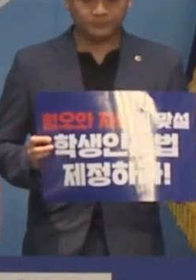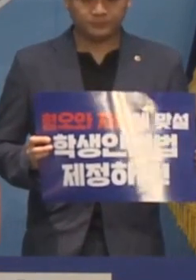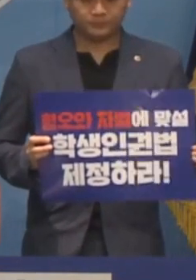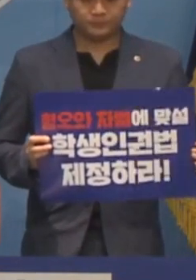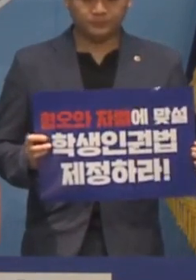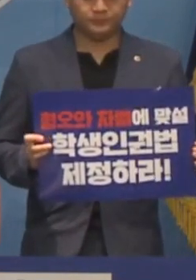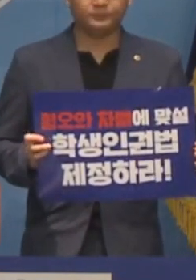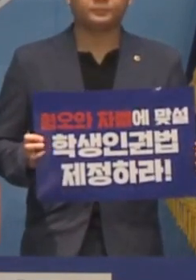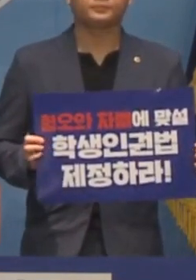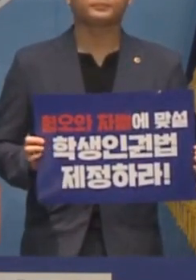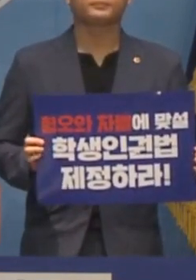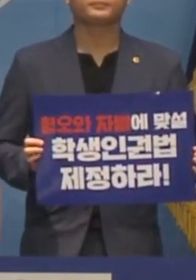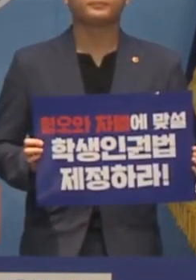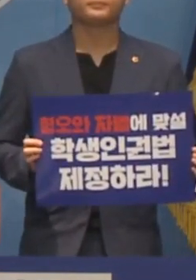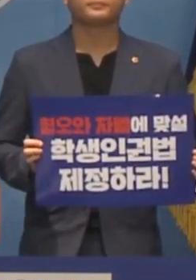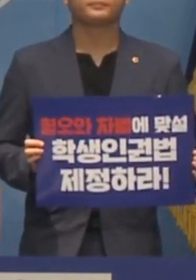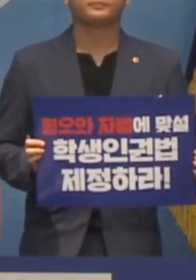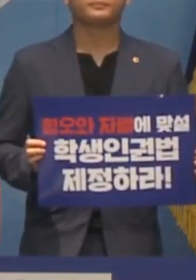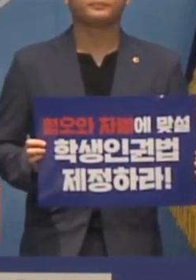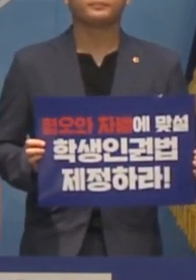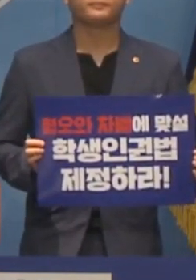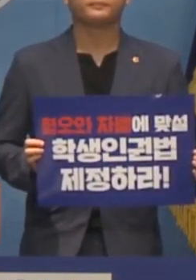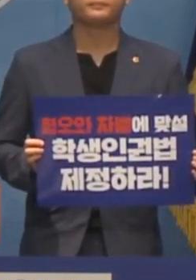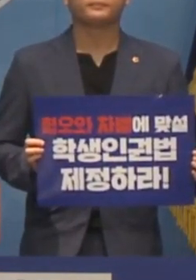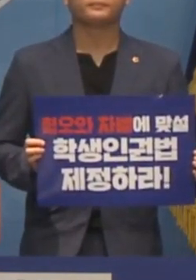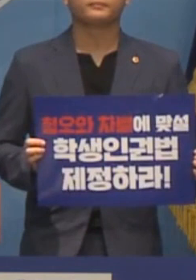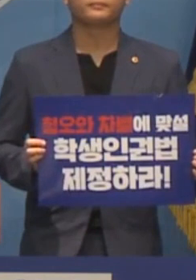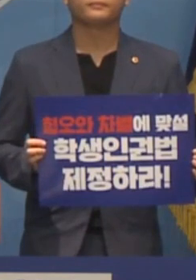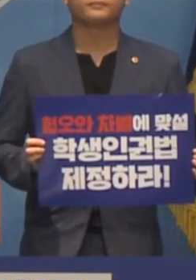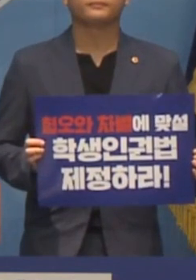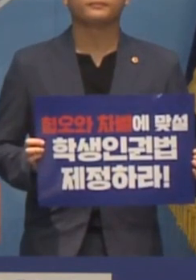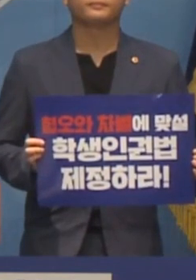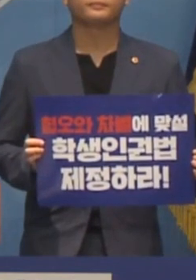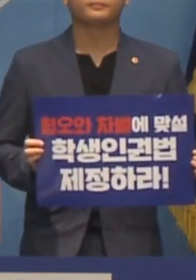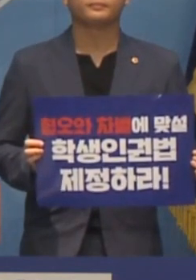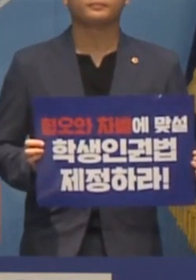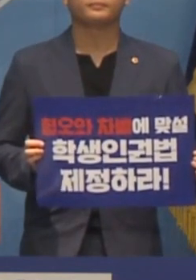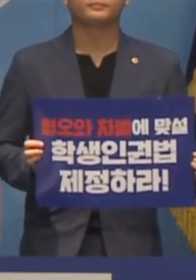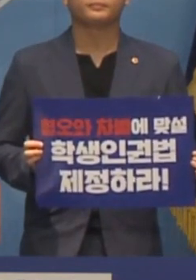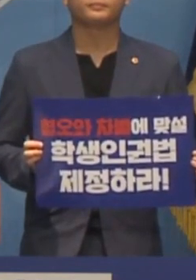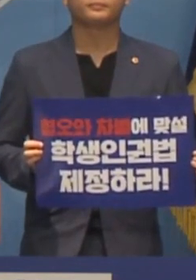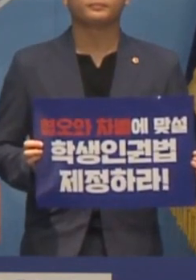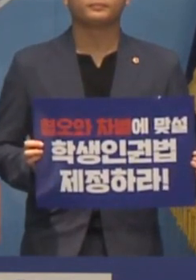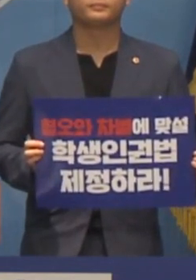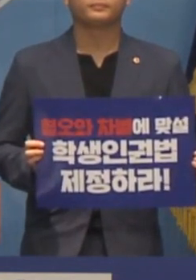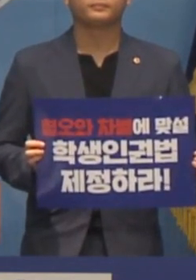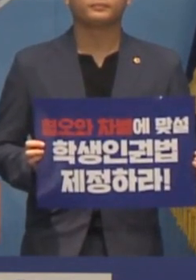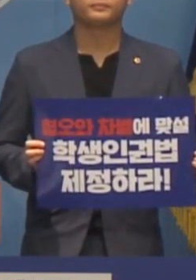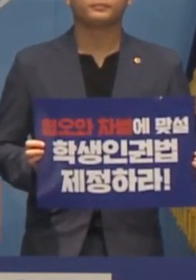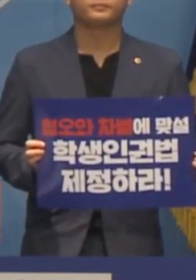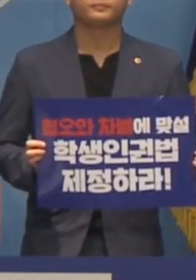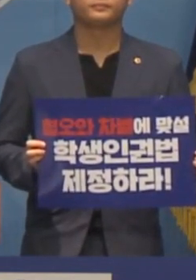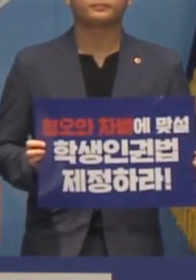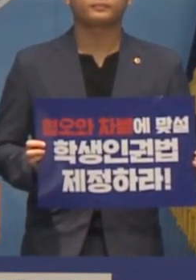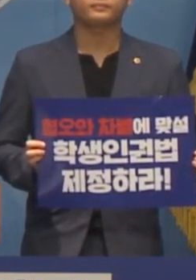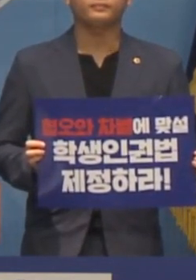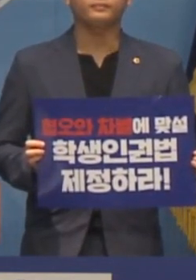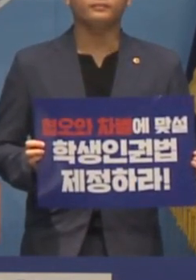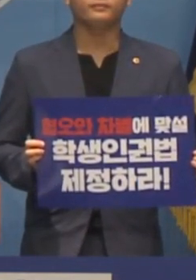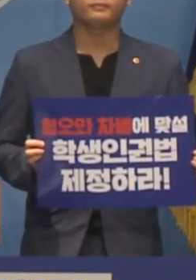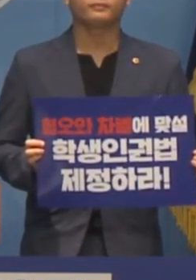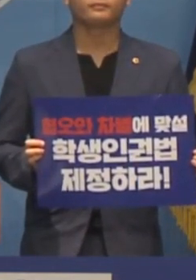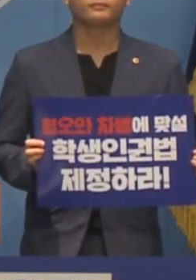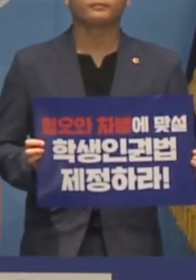등을 제정하거나 개정하는 경우 이 법의 목적과 기본 이념에 부합하도록